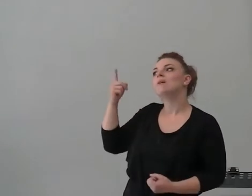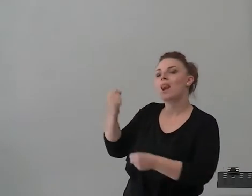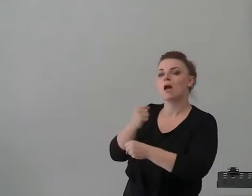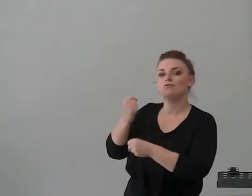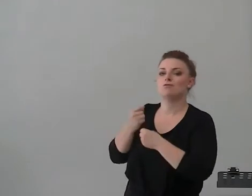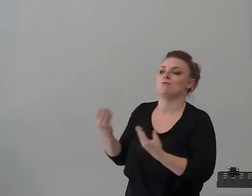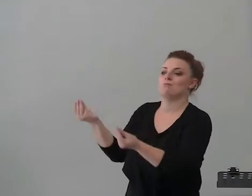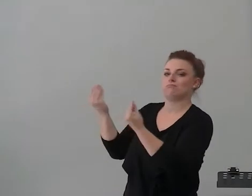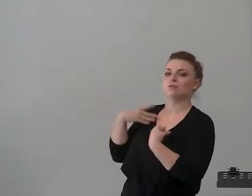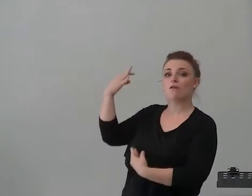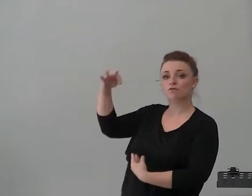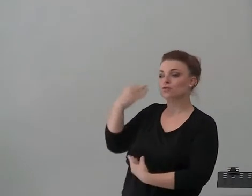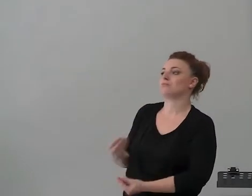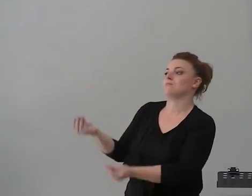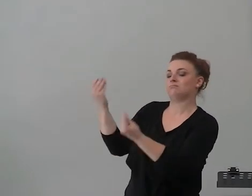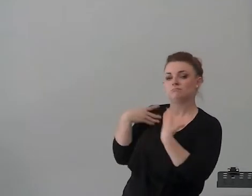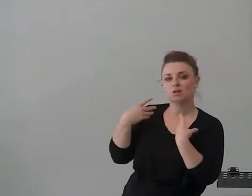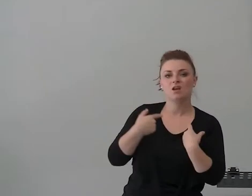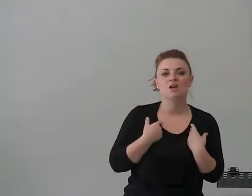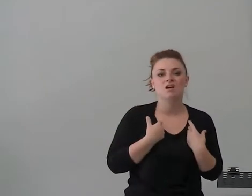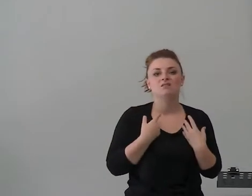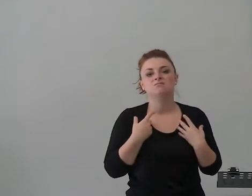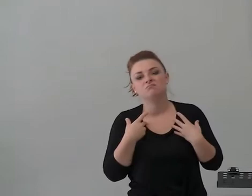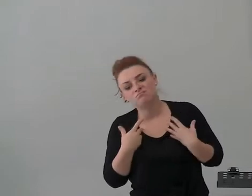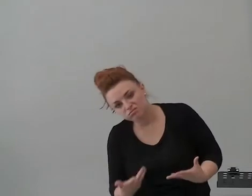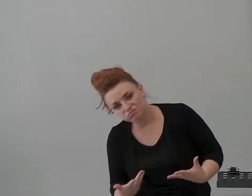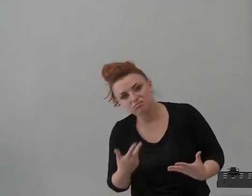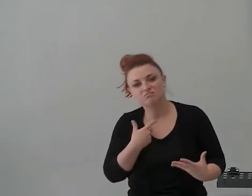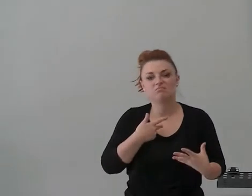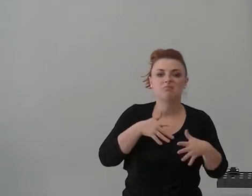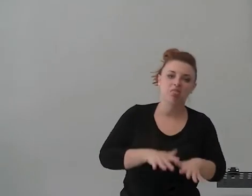frutto. Non devo abbattermi, non devo